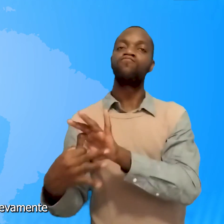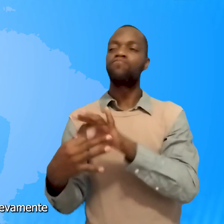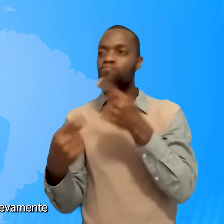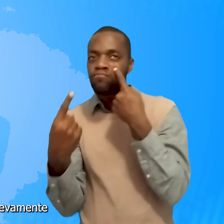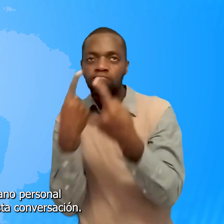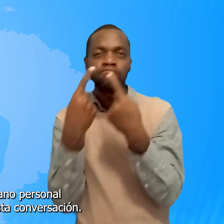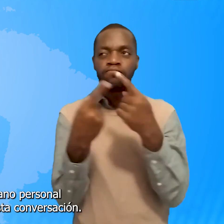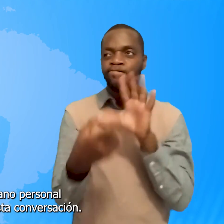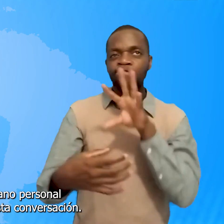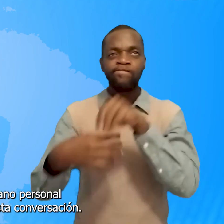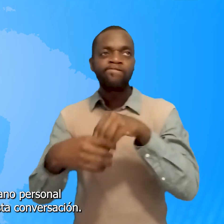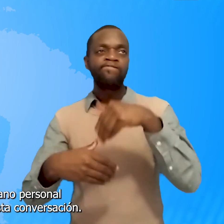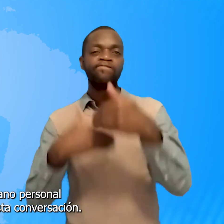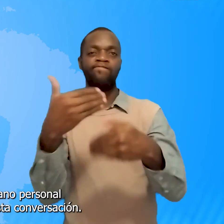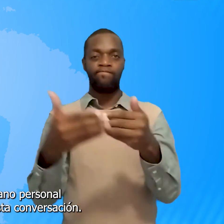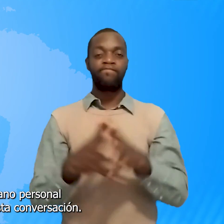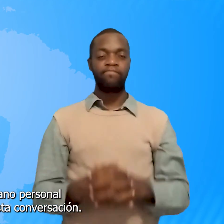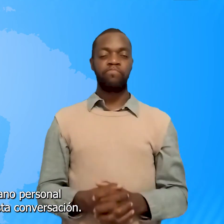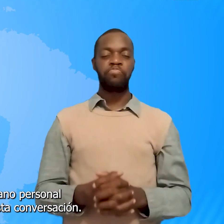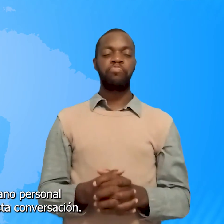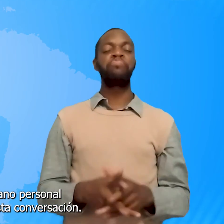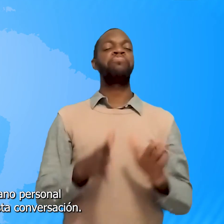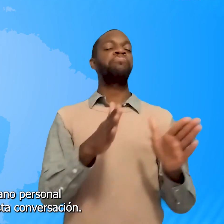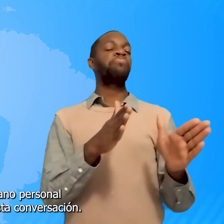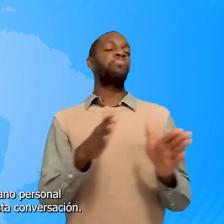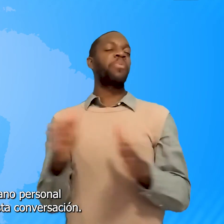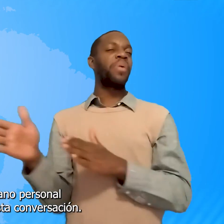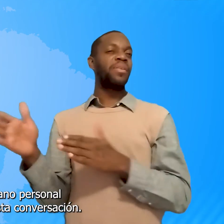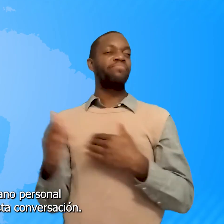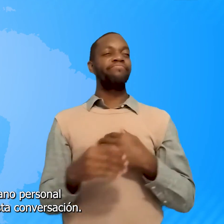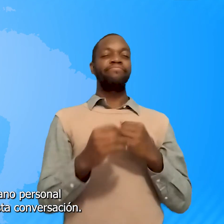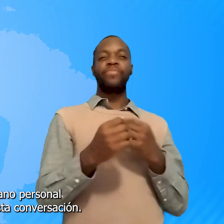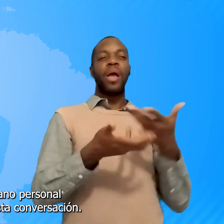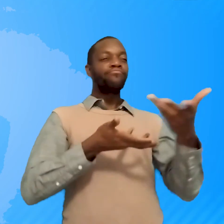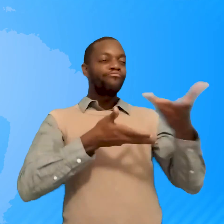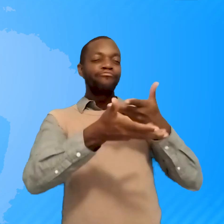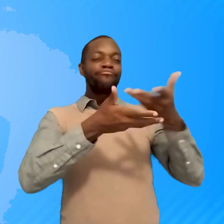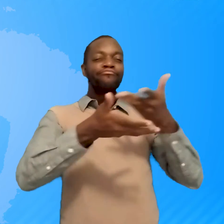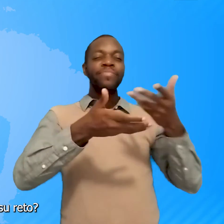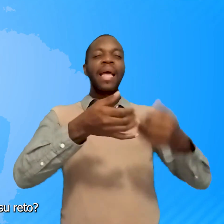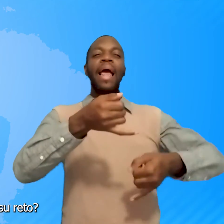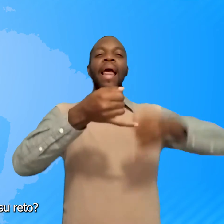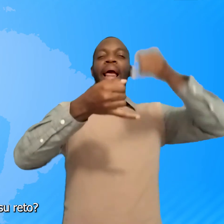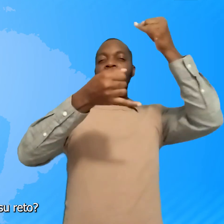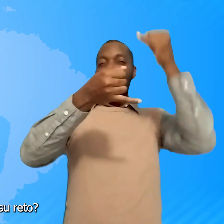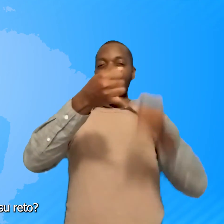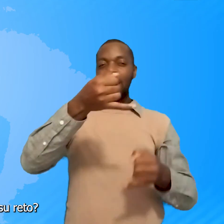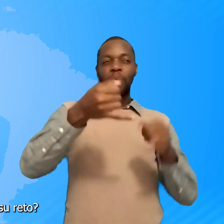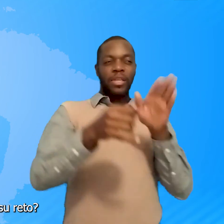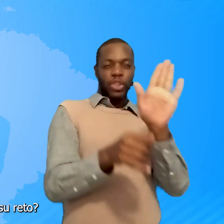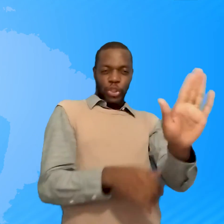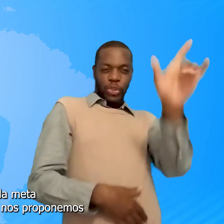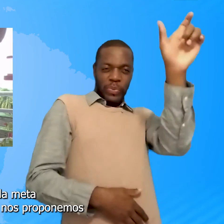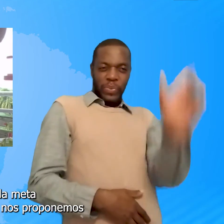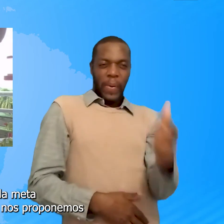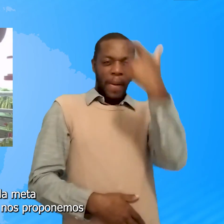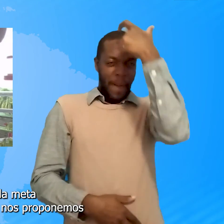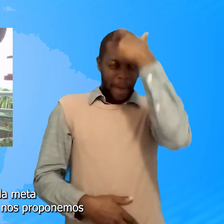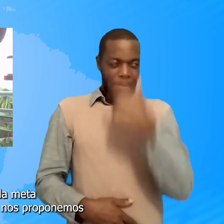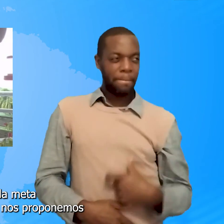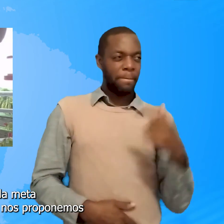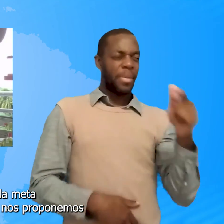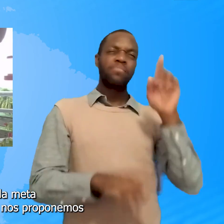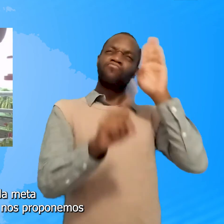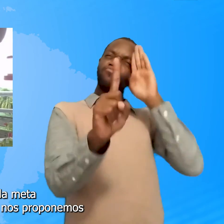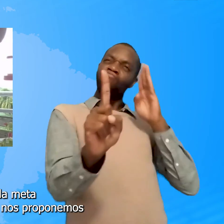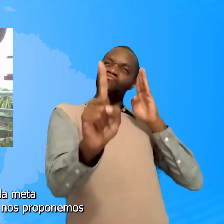Vamos nuevamente, Cintia, al plano personal para terminar esta conversación. ¿Cuál es su reto? Bueno, la meta